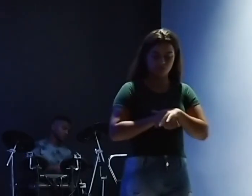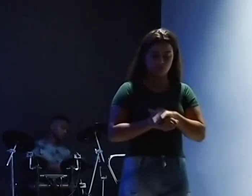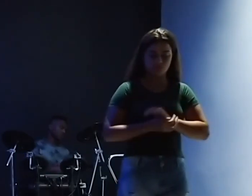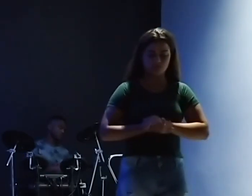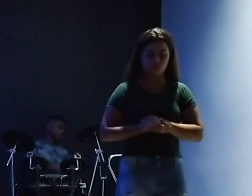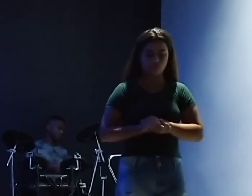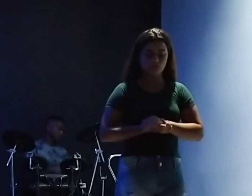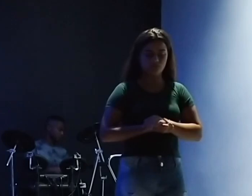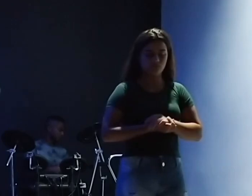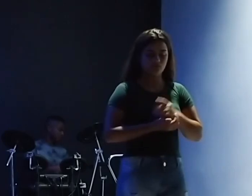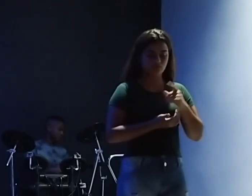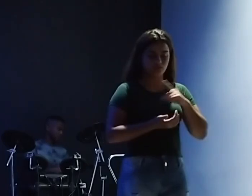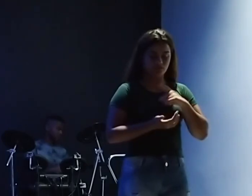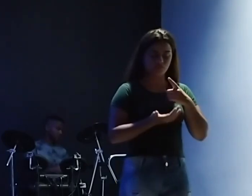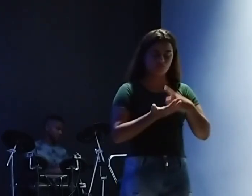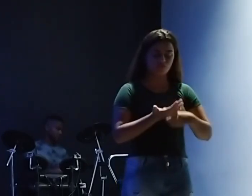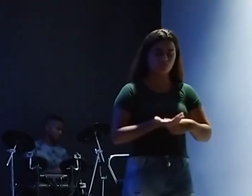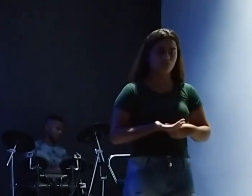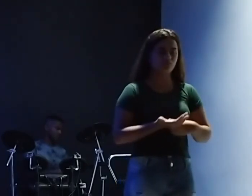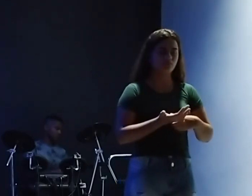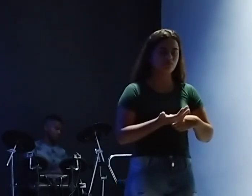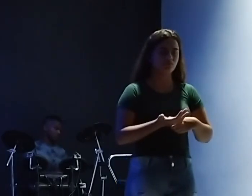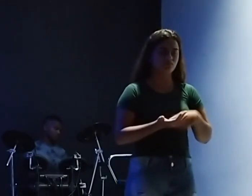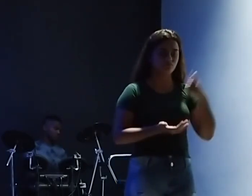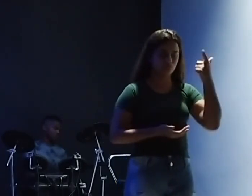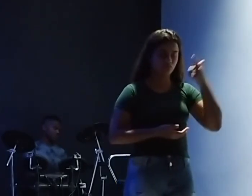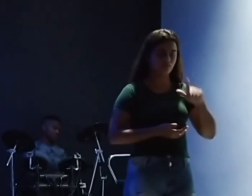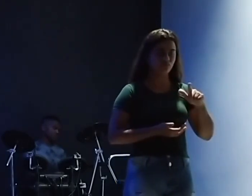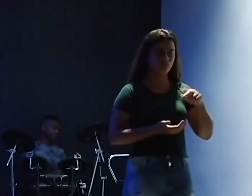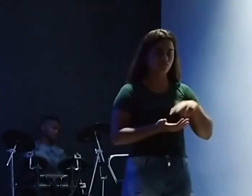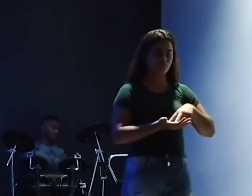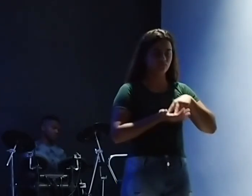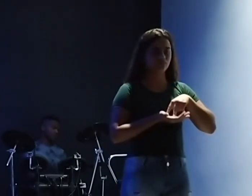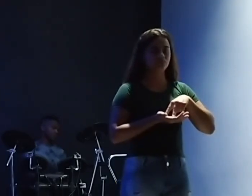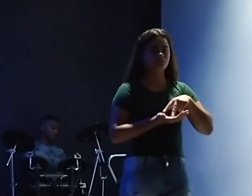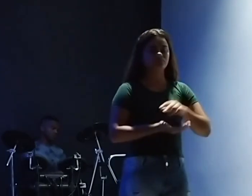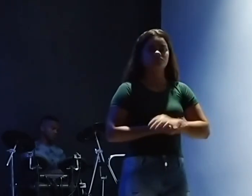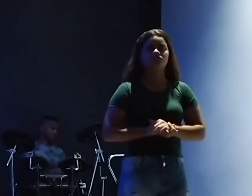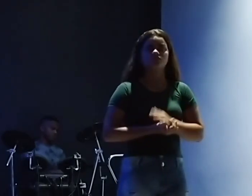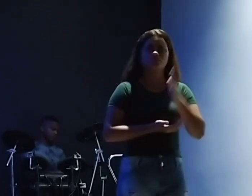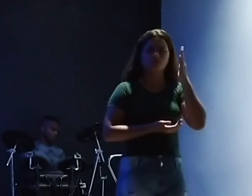nós firmarmos o compromisso novamente. Deus está te chamando